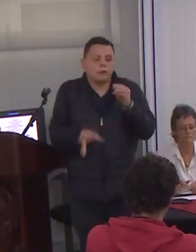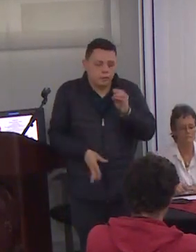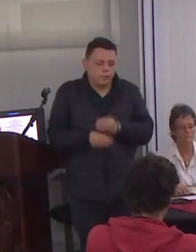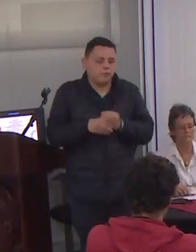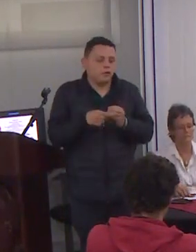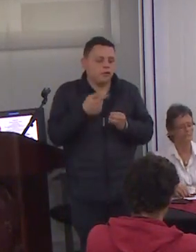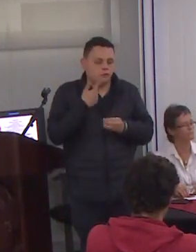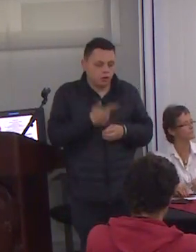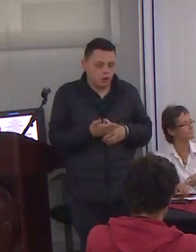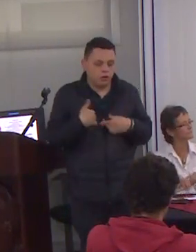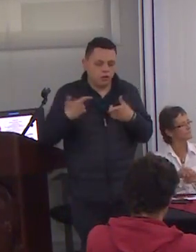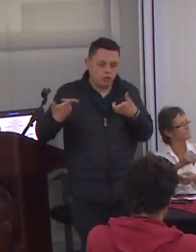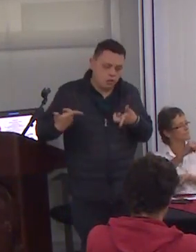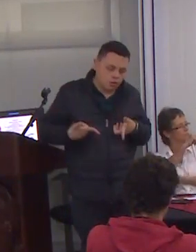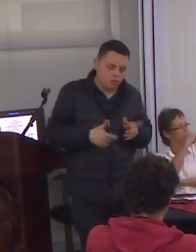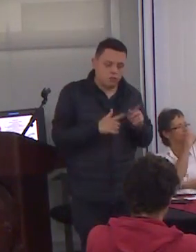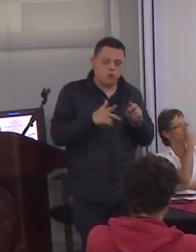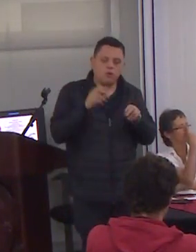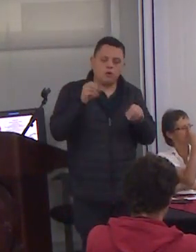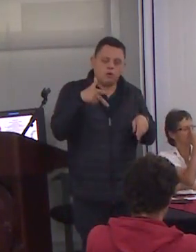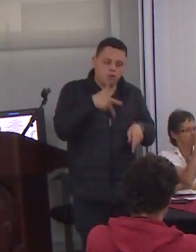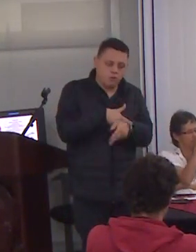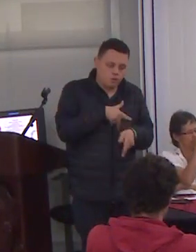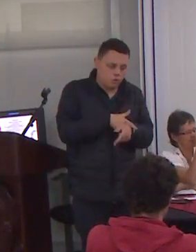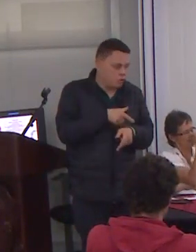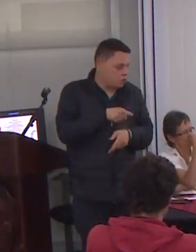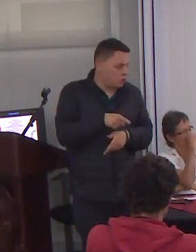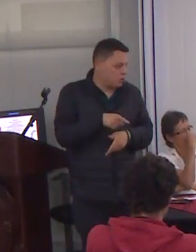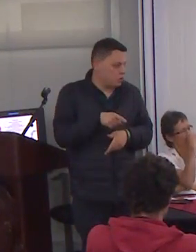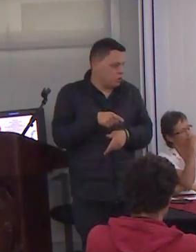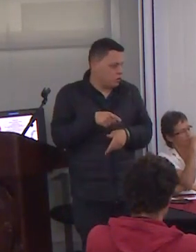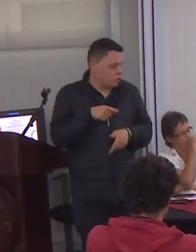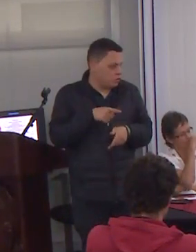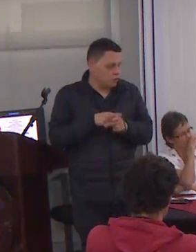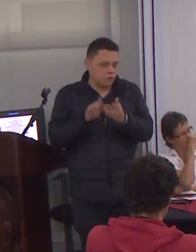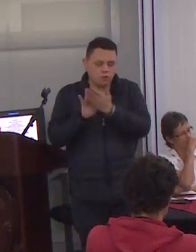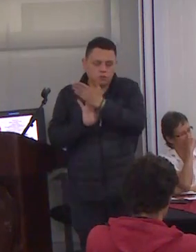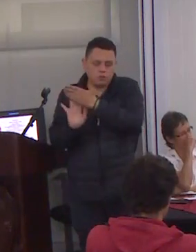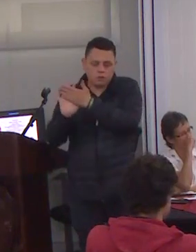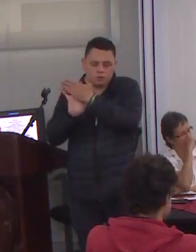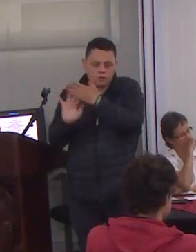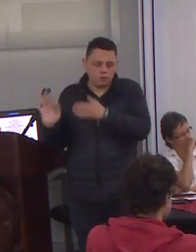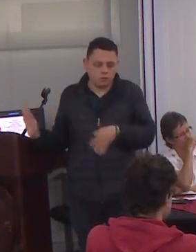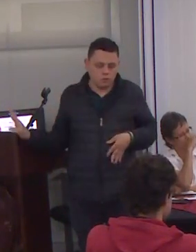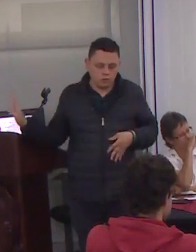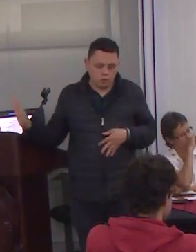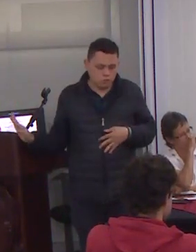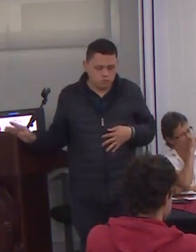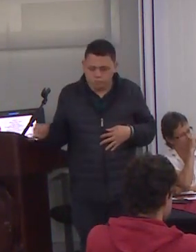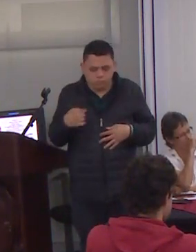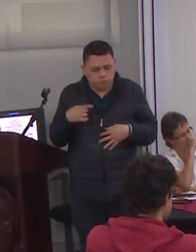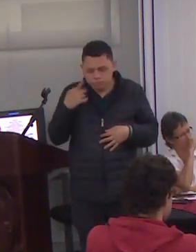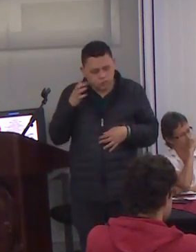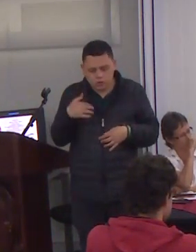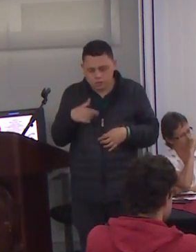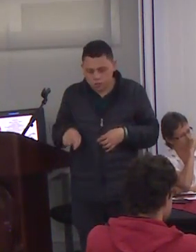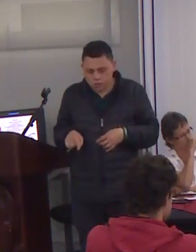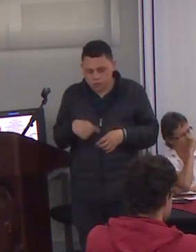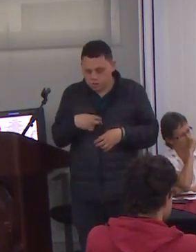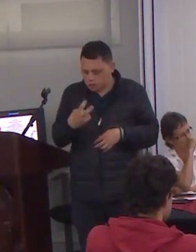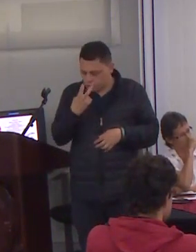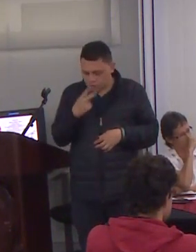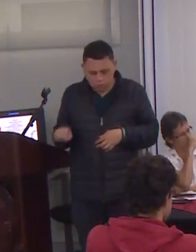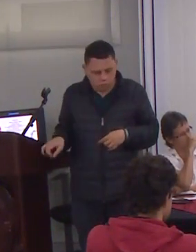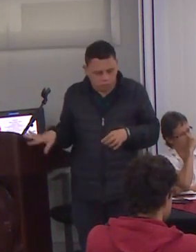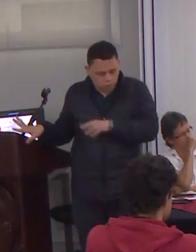mofa una burla un bullying al poner señalización braille en la pared porque es que el ciego no camina como el